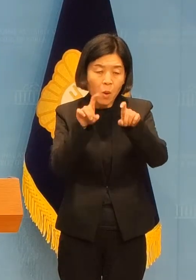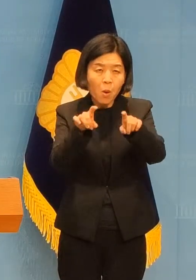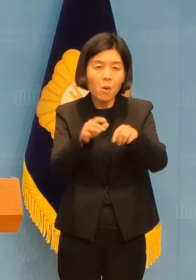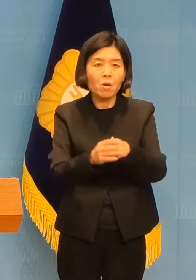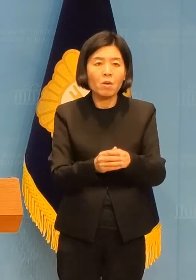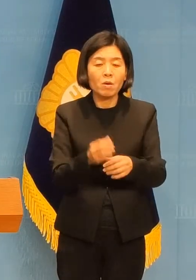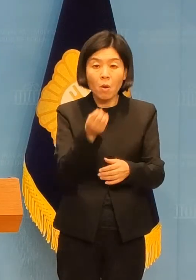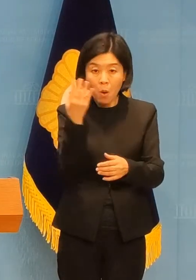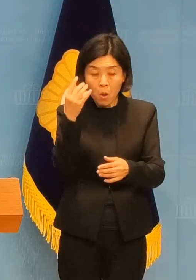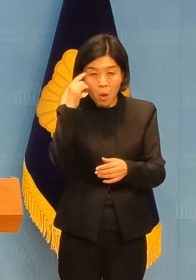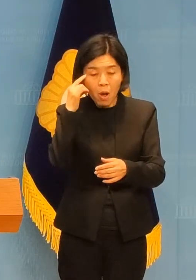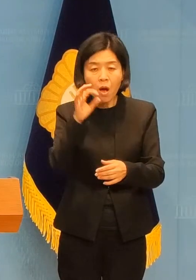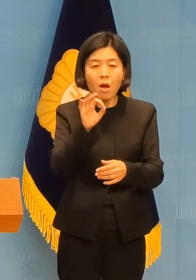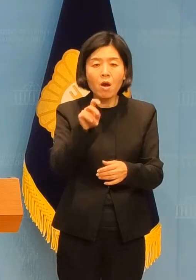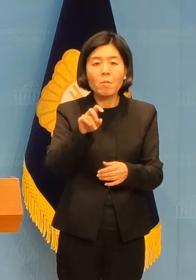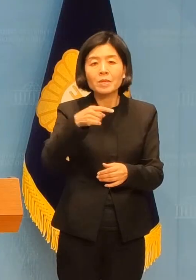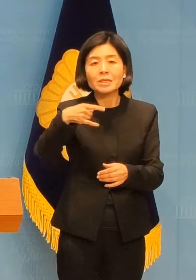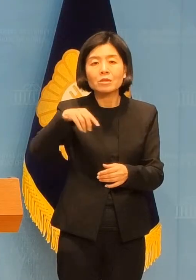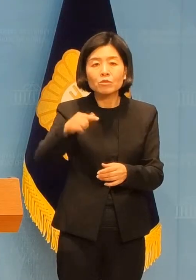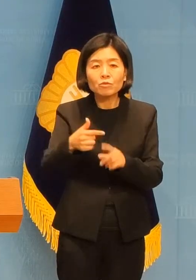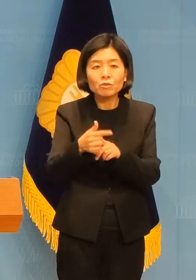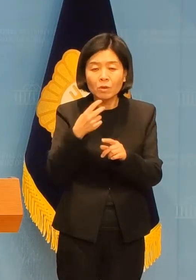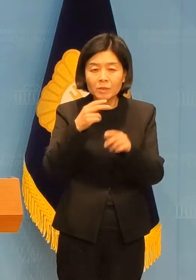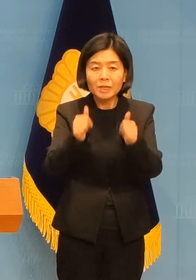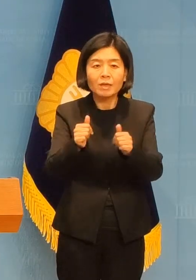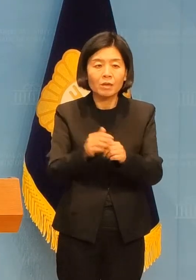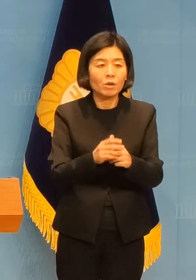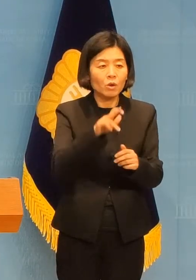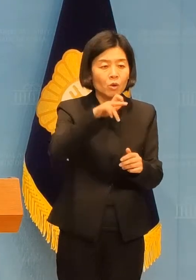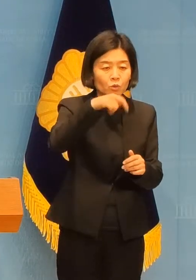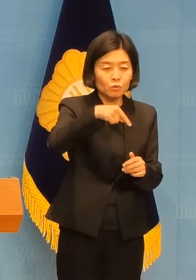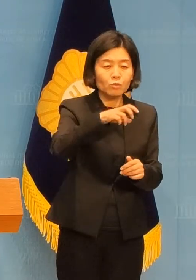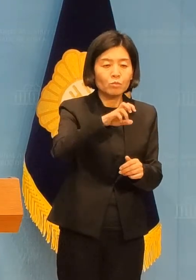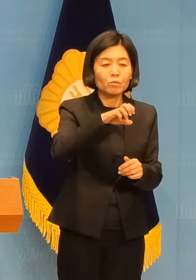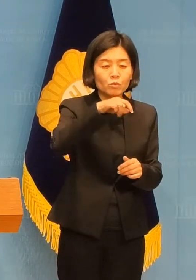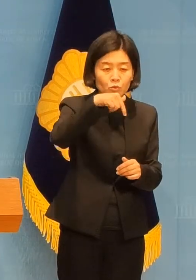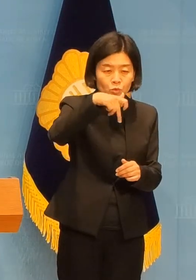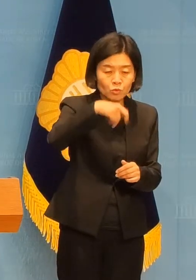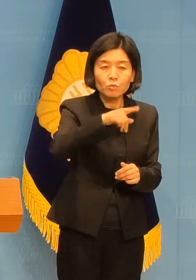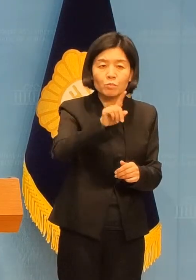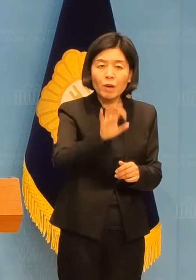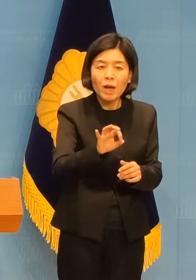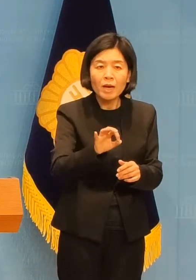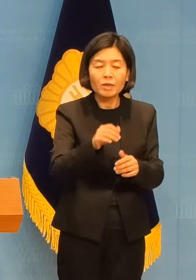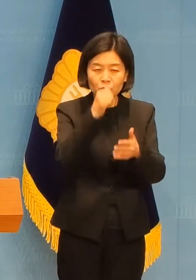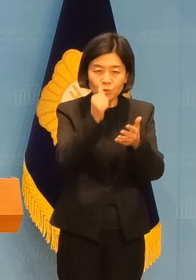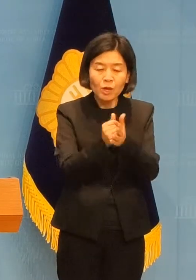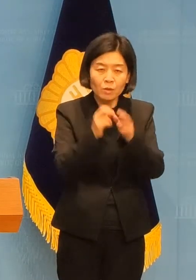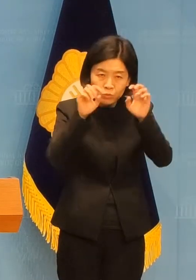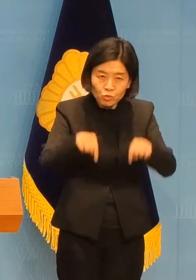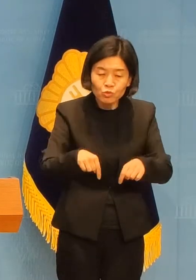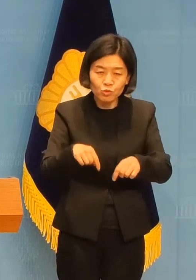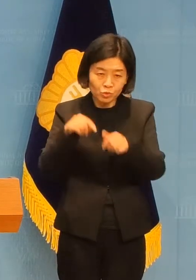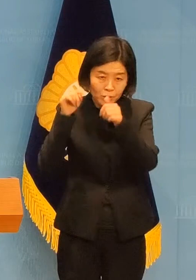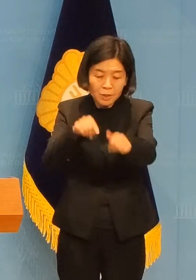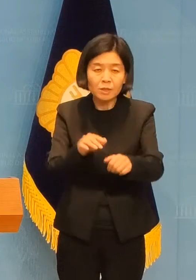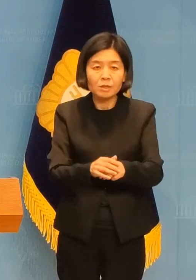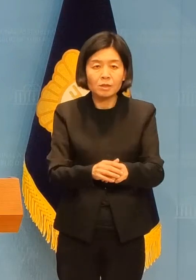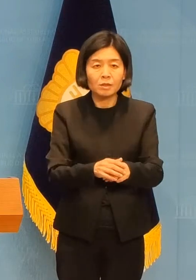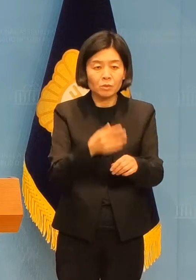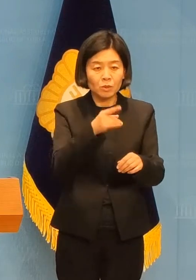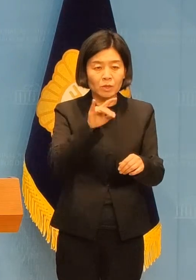지목한 엄희준 검사는 쿠팡 무혐의 지시와 대장동 정영학 녹취록 조작 의혹과